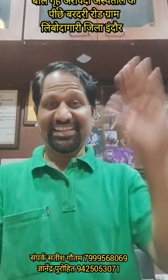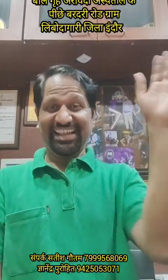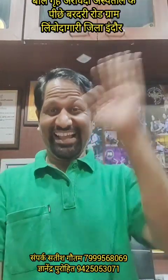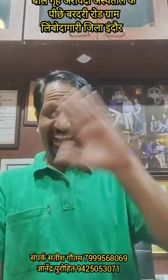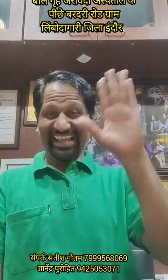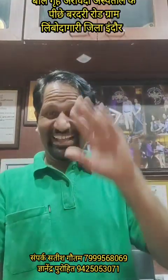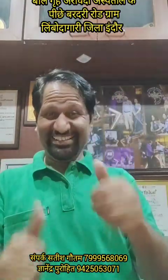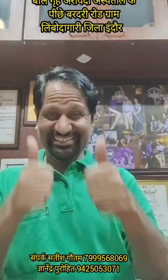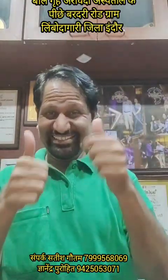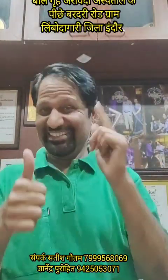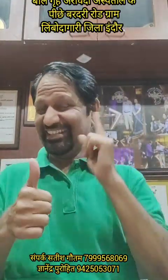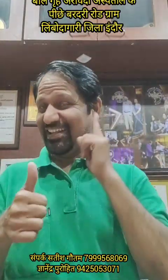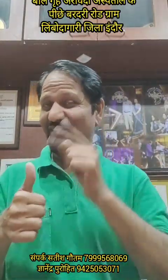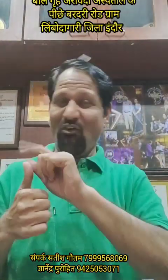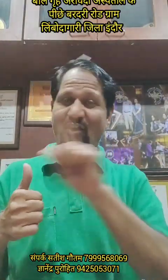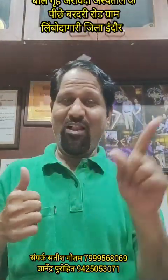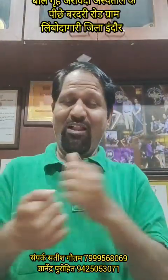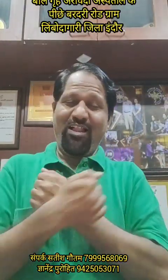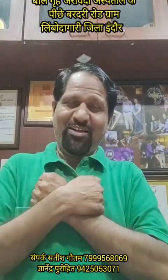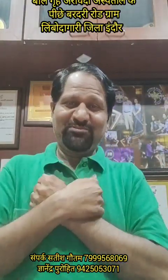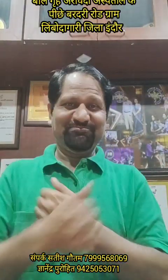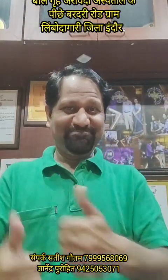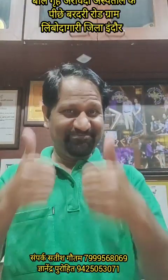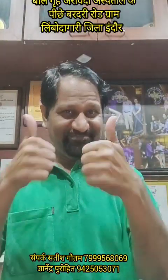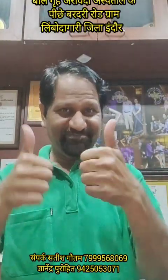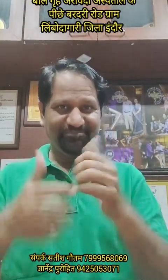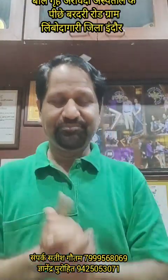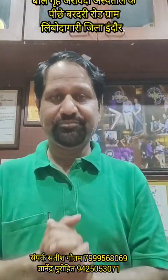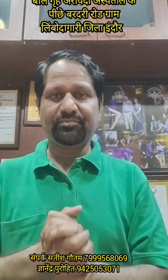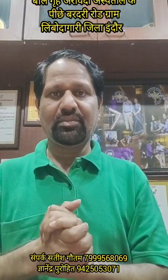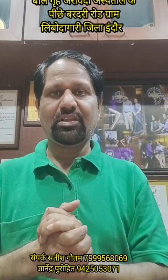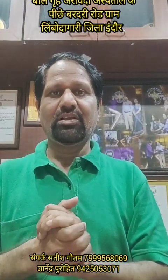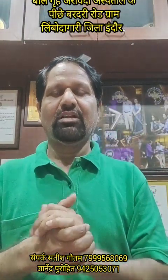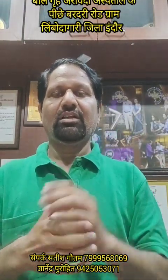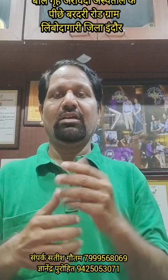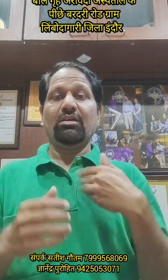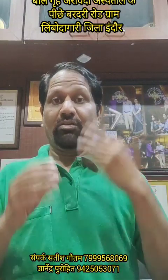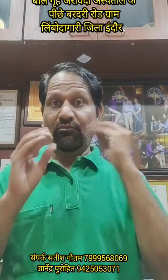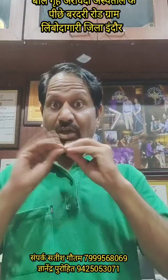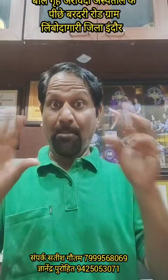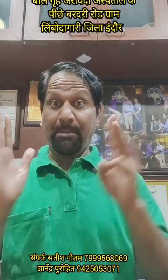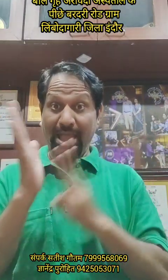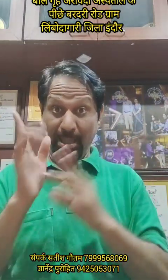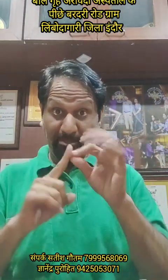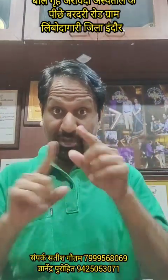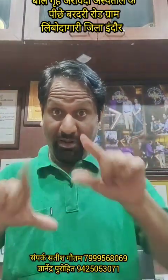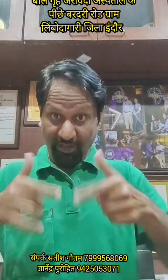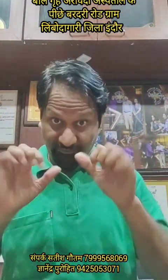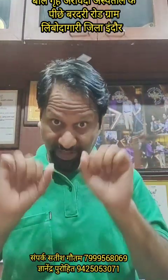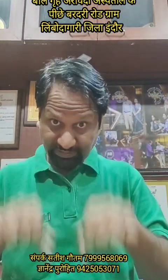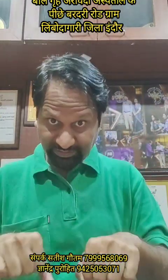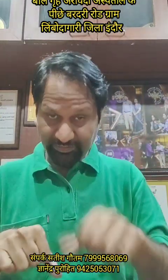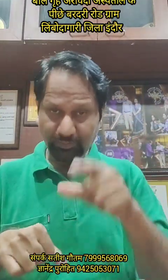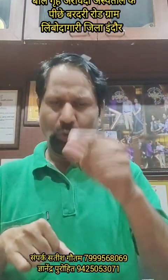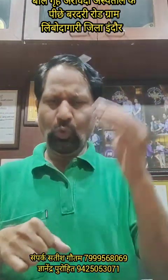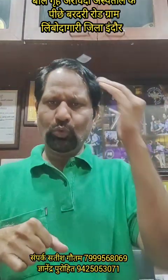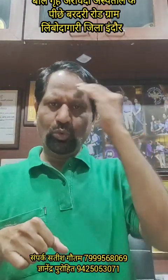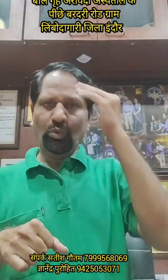मध्य प्रदेश के सभी दिव्यांग साथियों को नमस्कार, स्नेह सादर अभिवादन। यदि